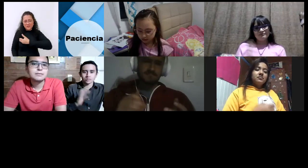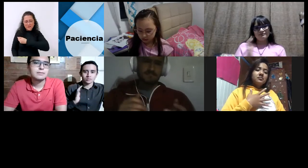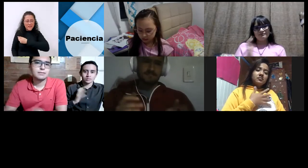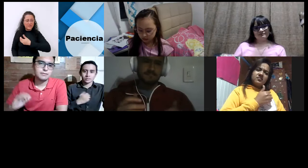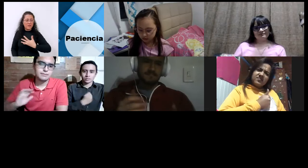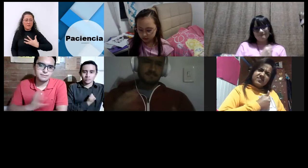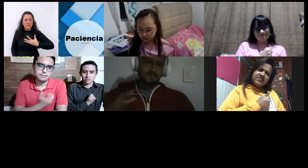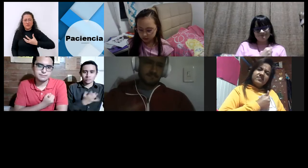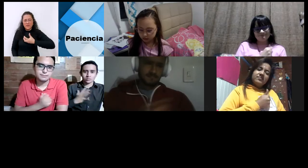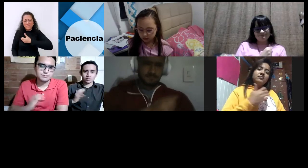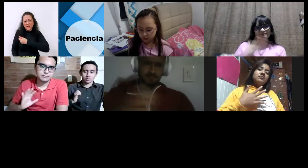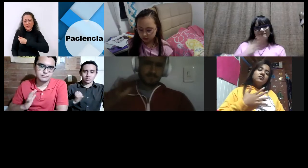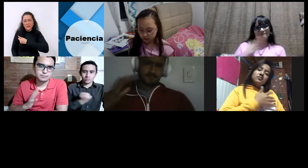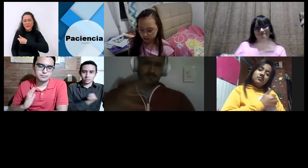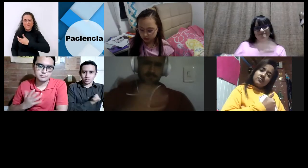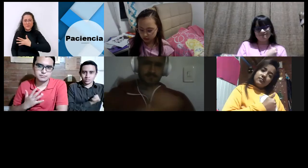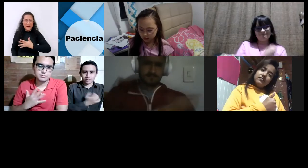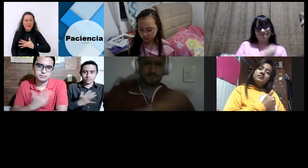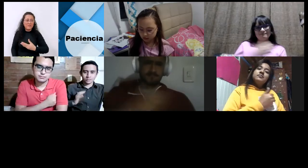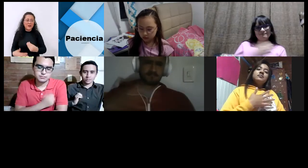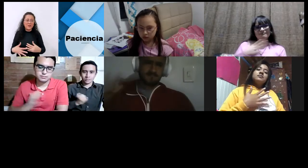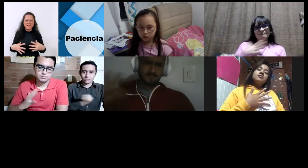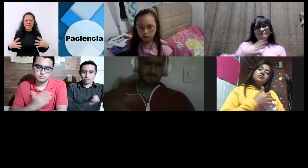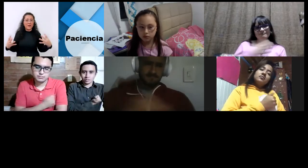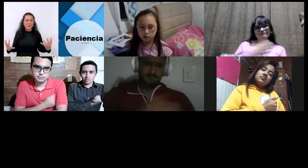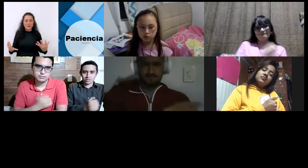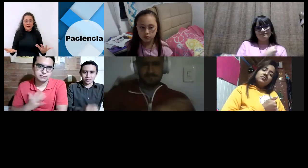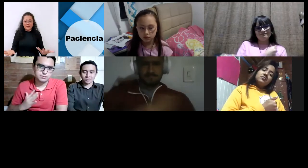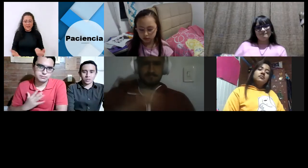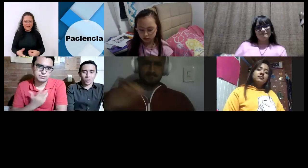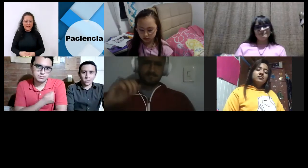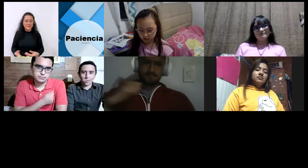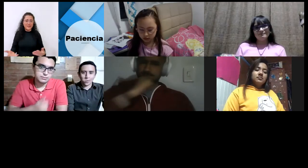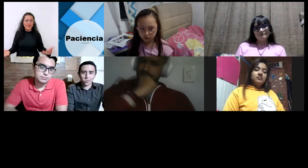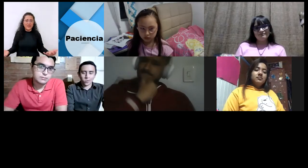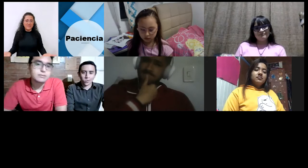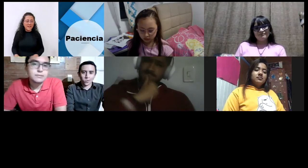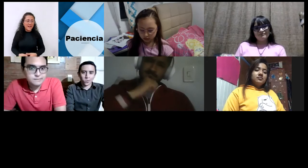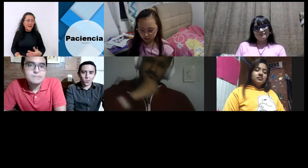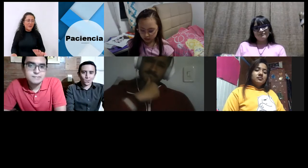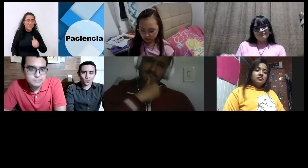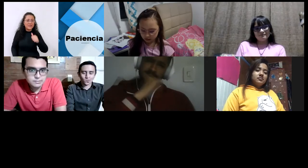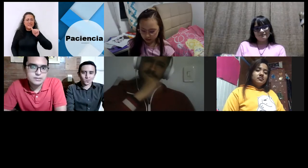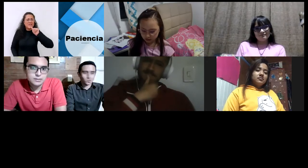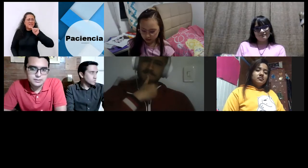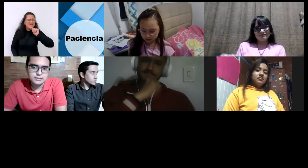Sufrir. Un sufrimiento más suave, pero algo ya como el castigo en el infierno, algo así, entonces es